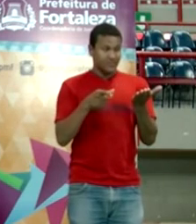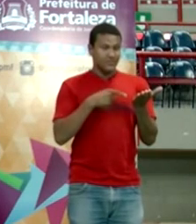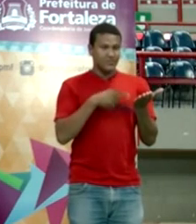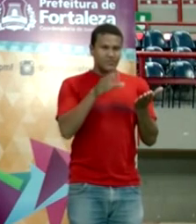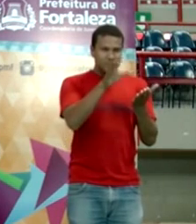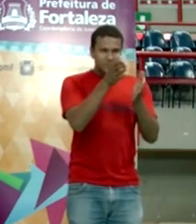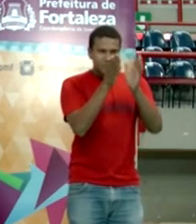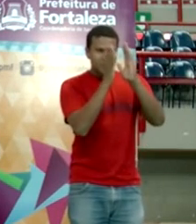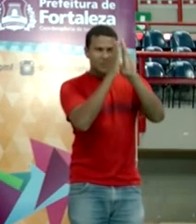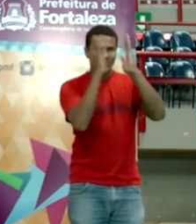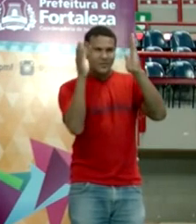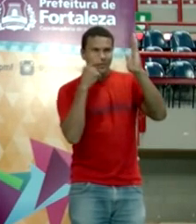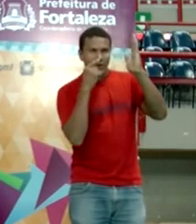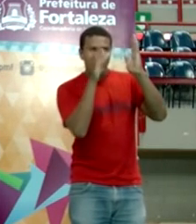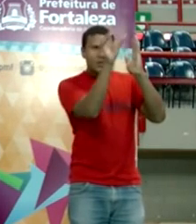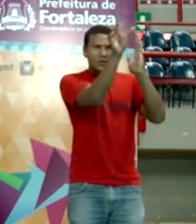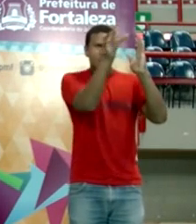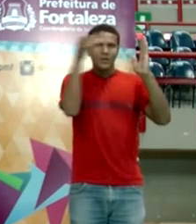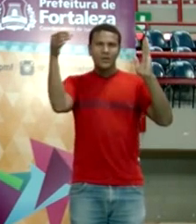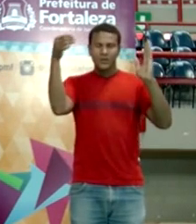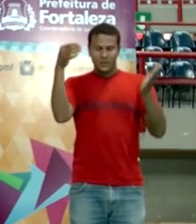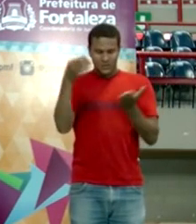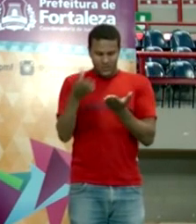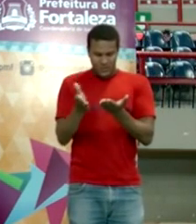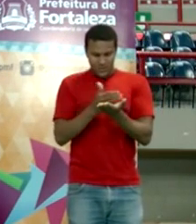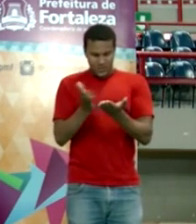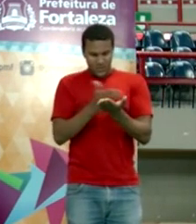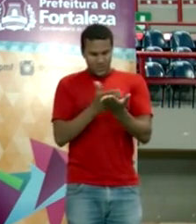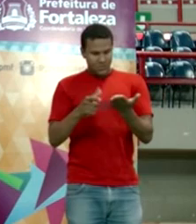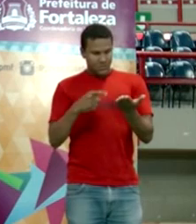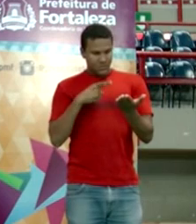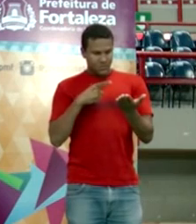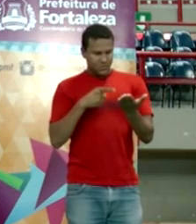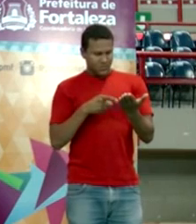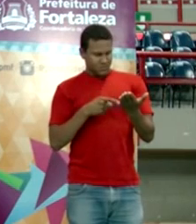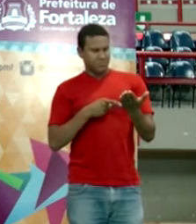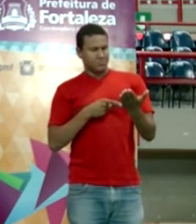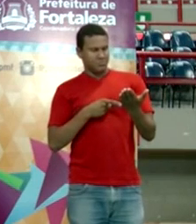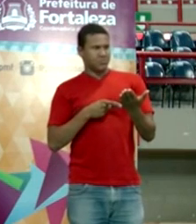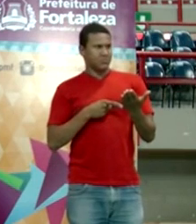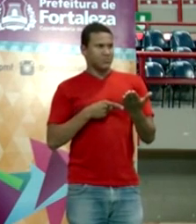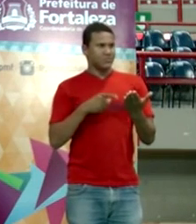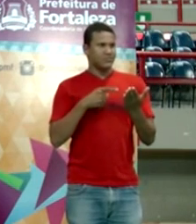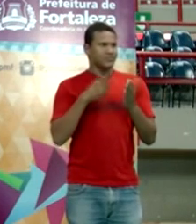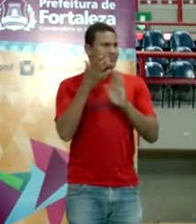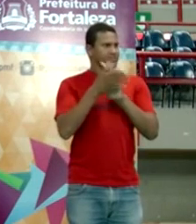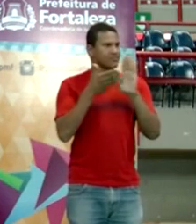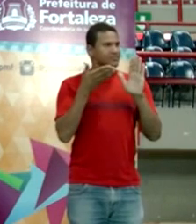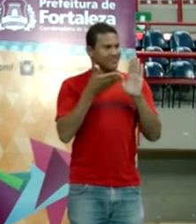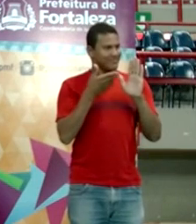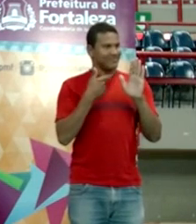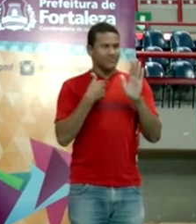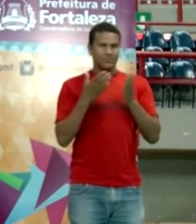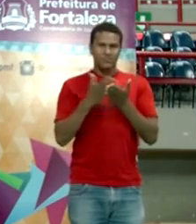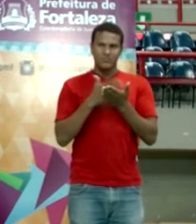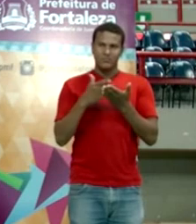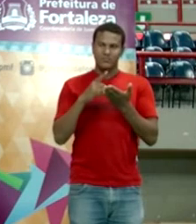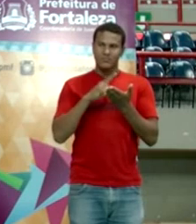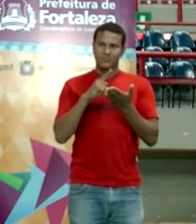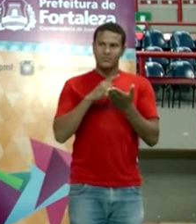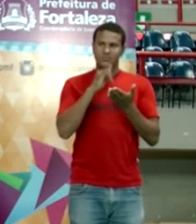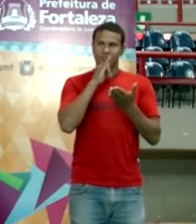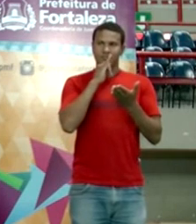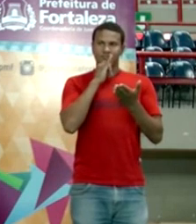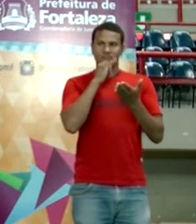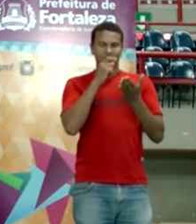lá, vai pegar lá uma página qualquer, daí que você vai ver lá que no meio, lá do que está escrito na página, ao lado de